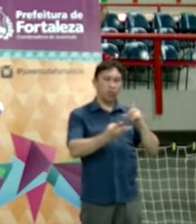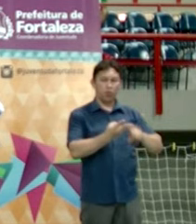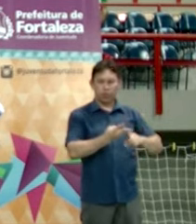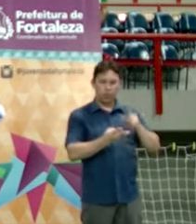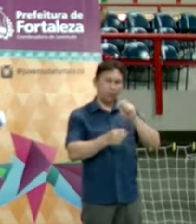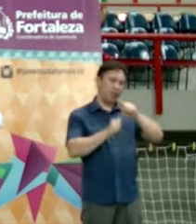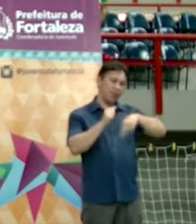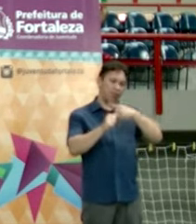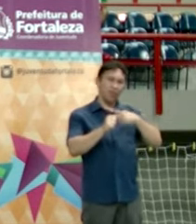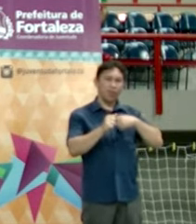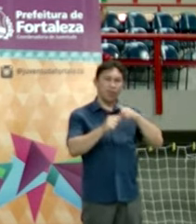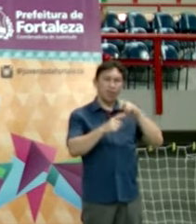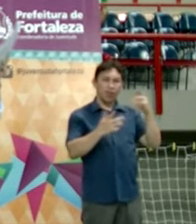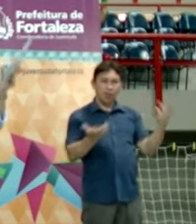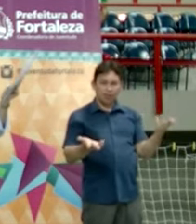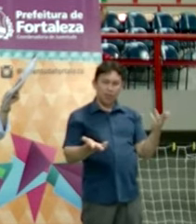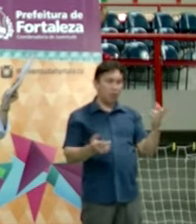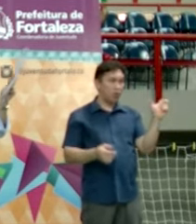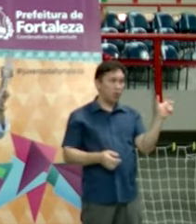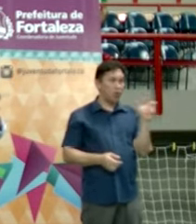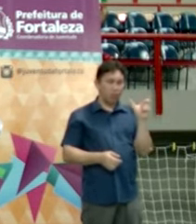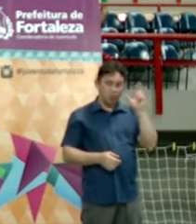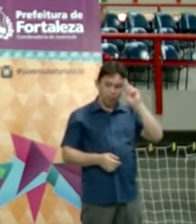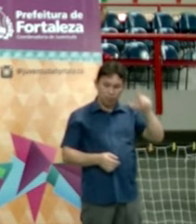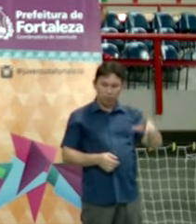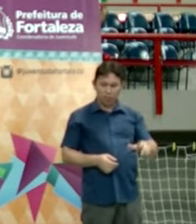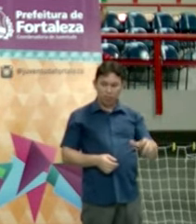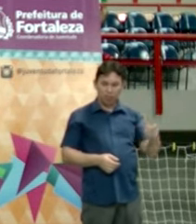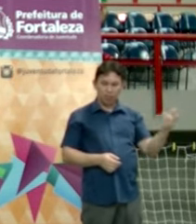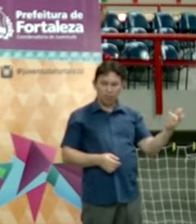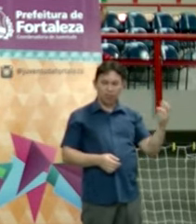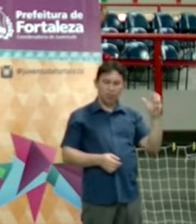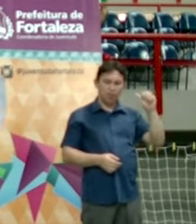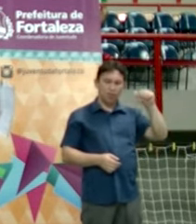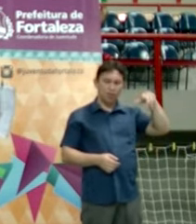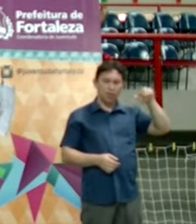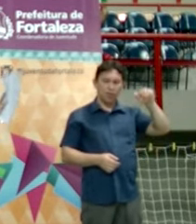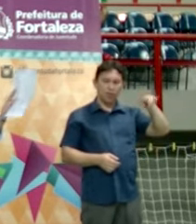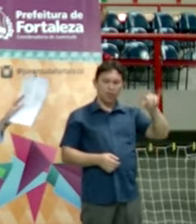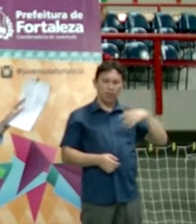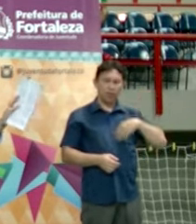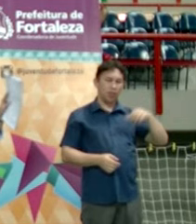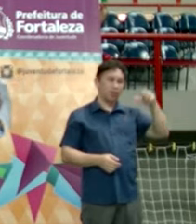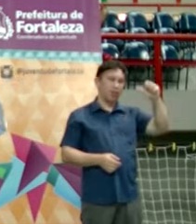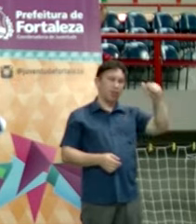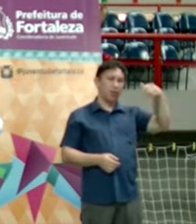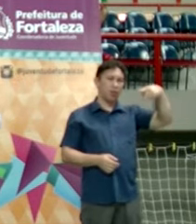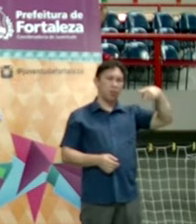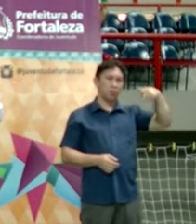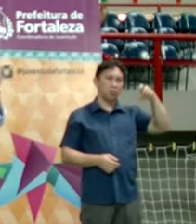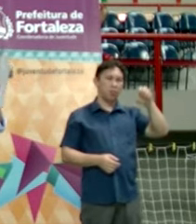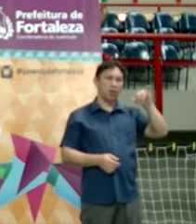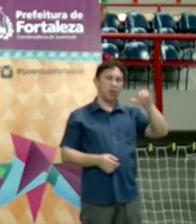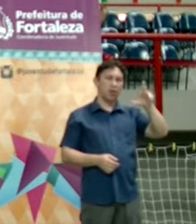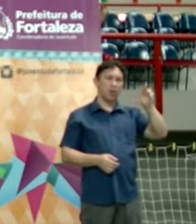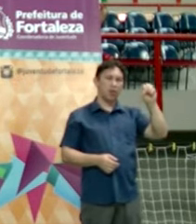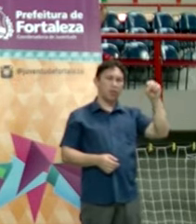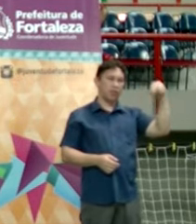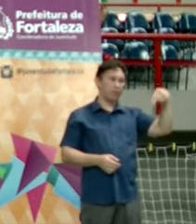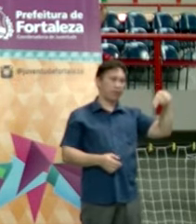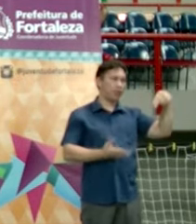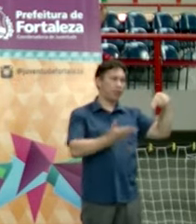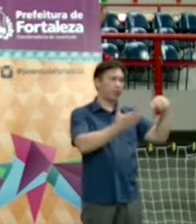Demócrito, o átomo. E o nomezinho mais estranho é o do Anaximandro, que é o apeiron, né, que seria então